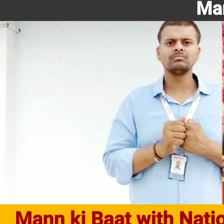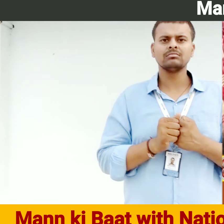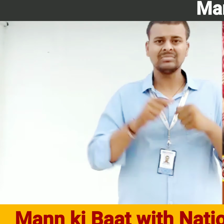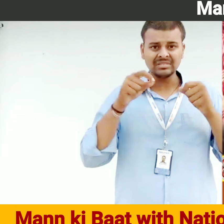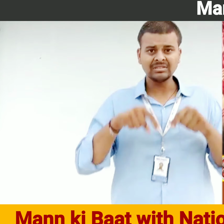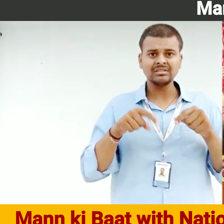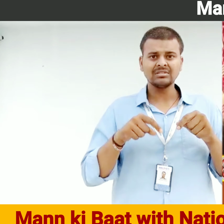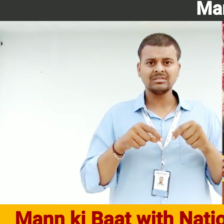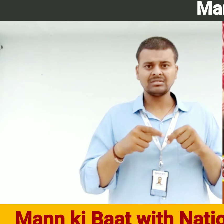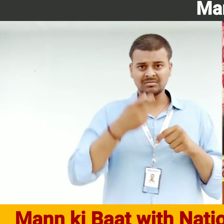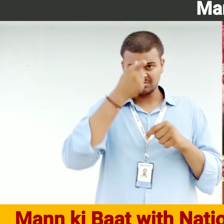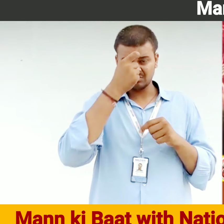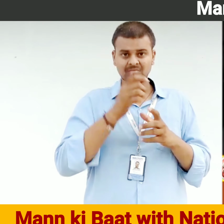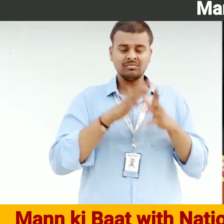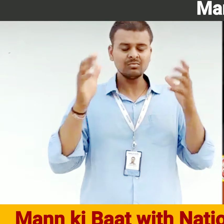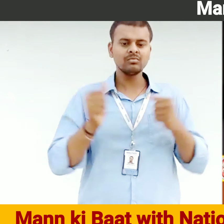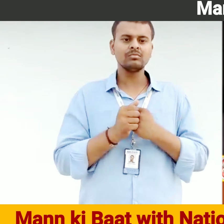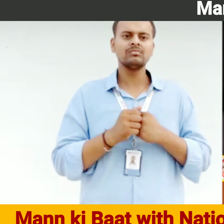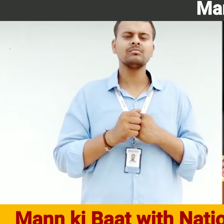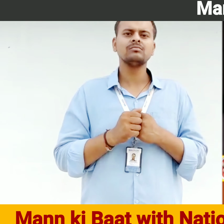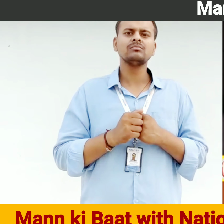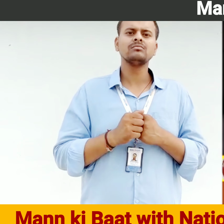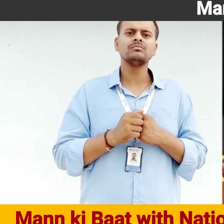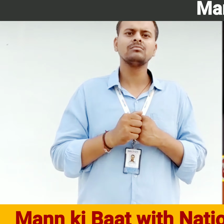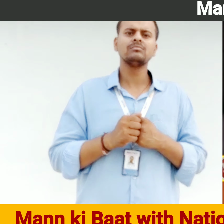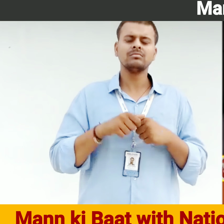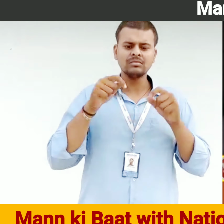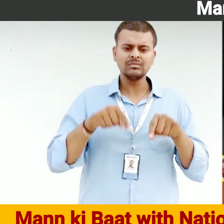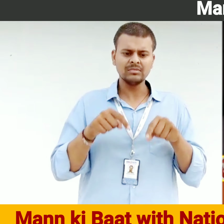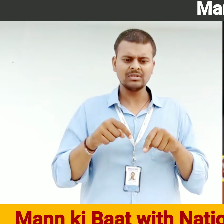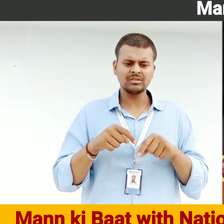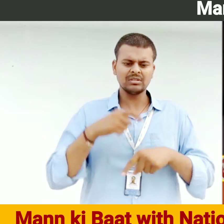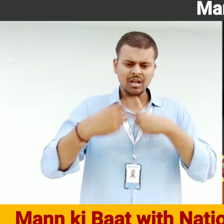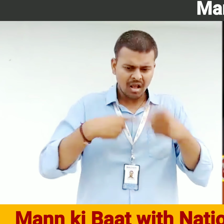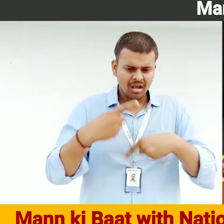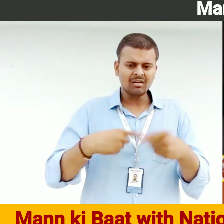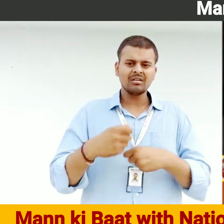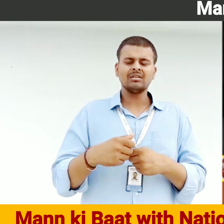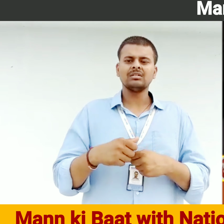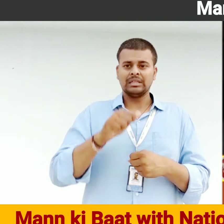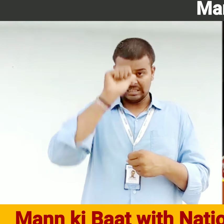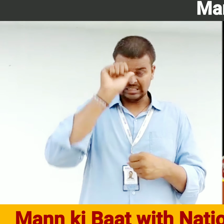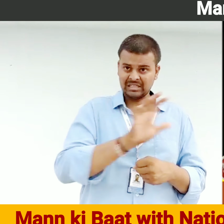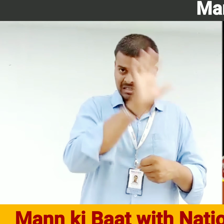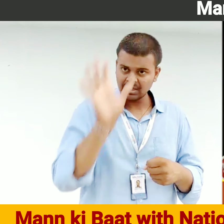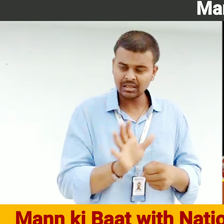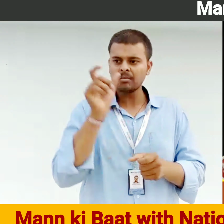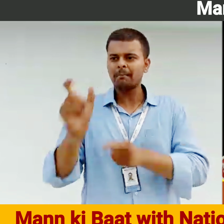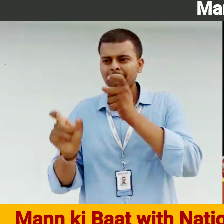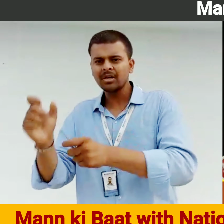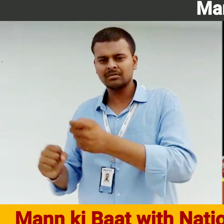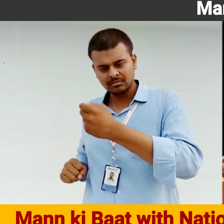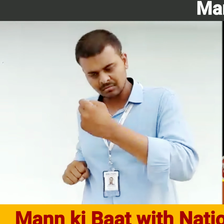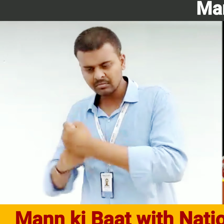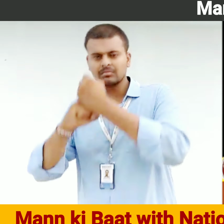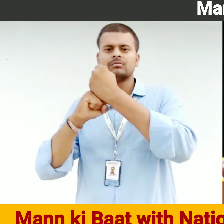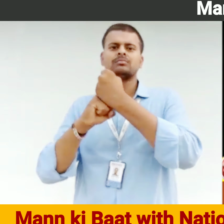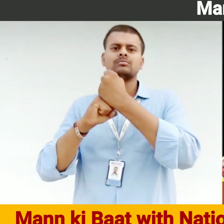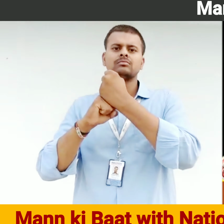प्रशंसनीय है। संकट की इस घड़ी में देश भी हर तरह से वहां के लोगों के साथ खड़ा